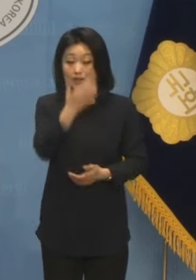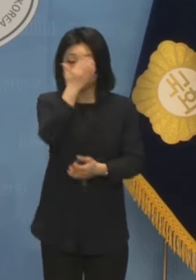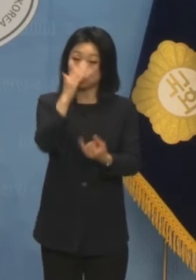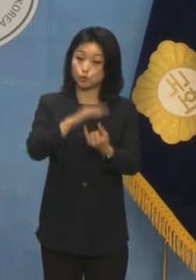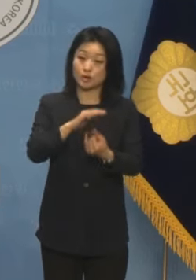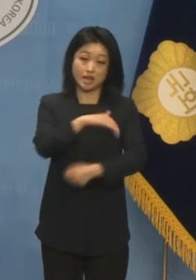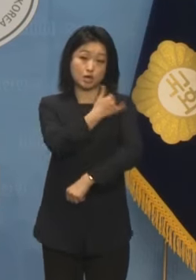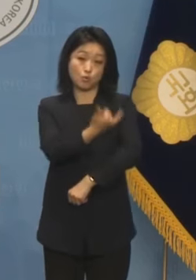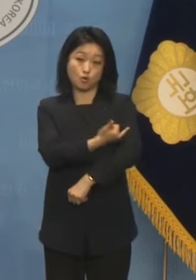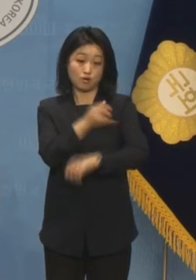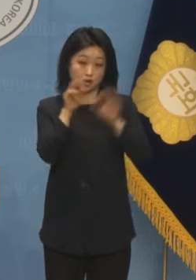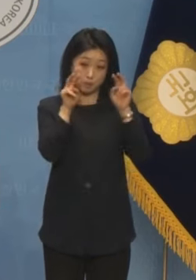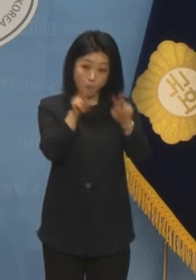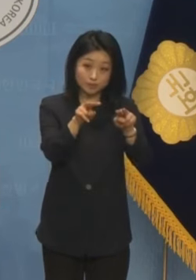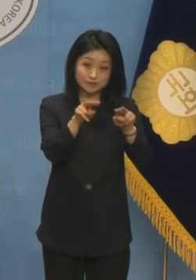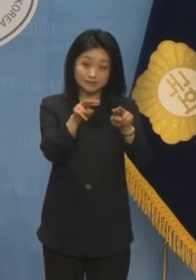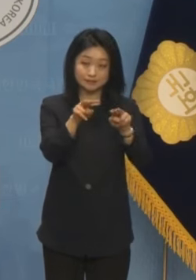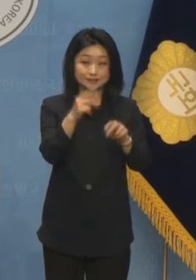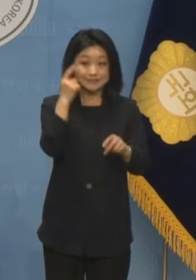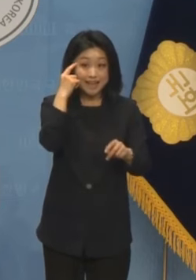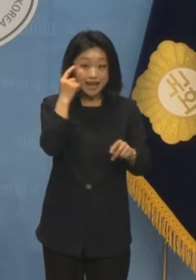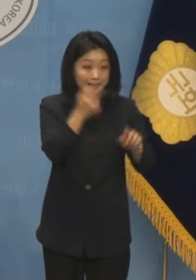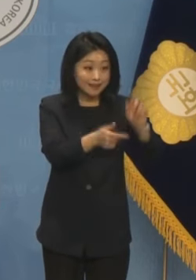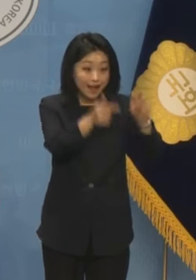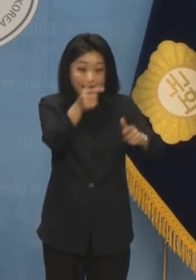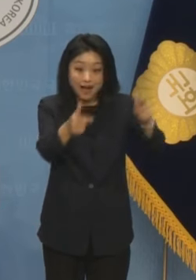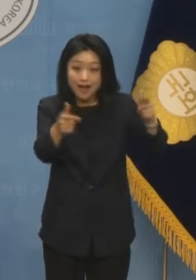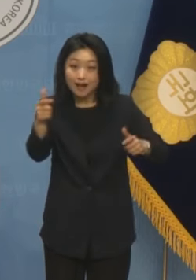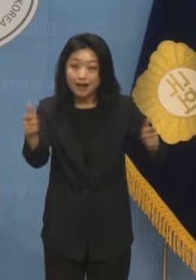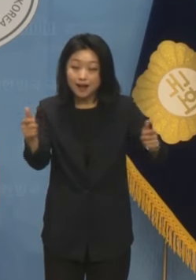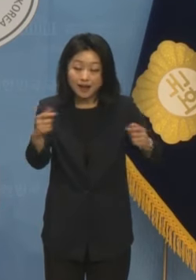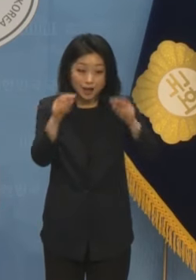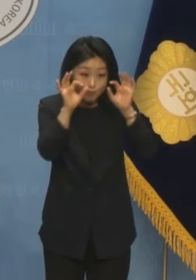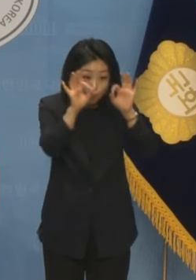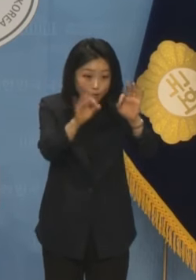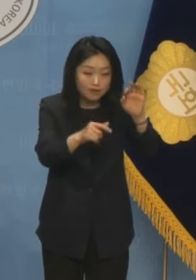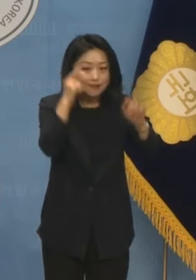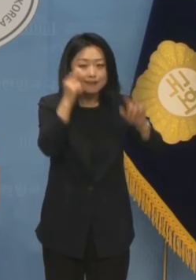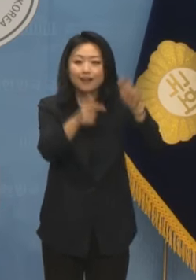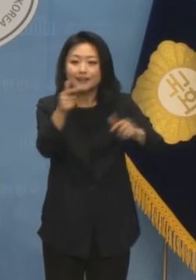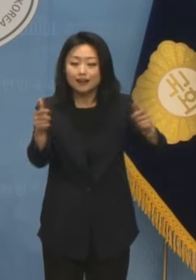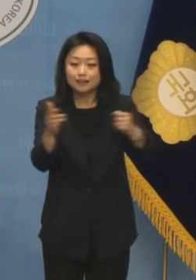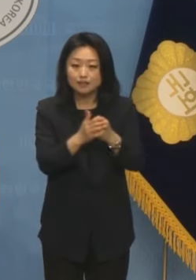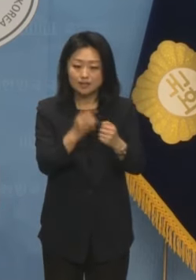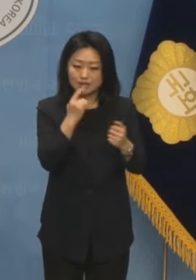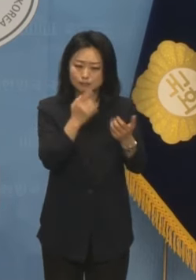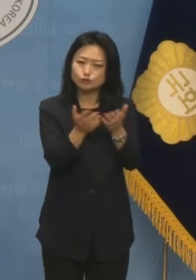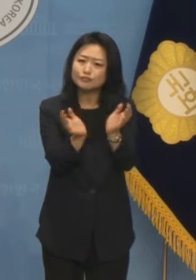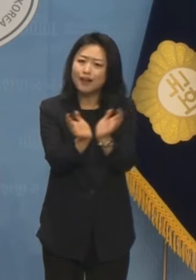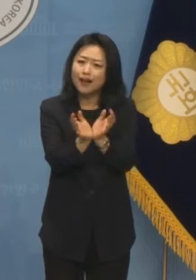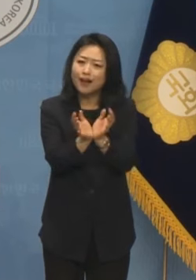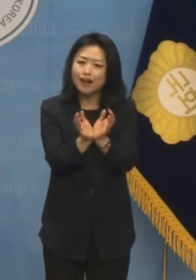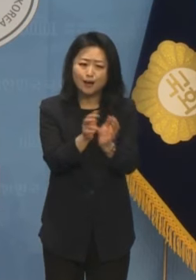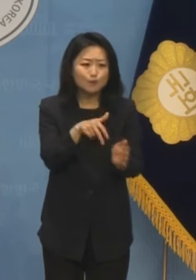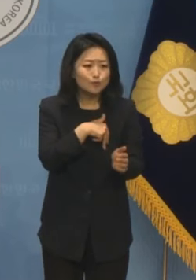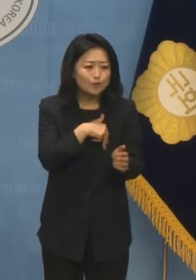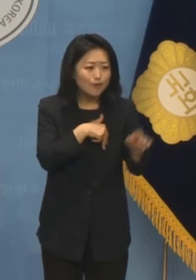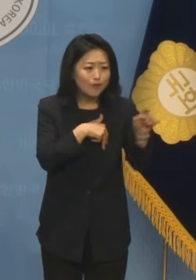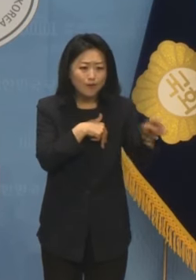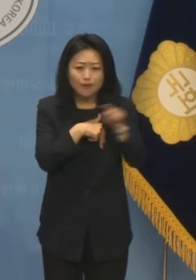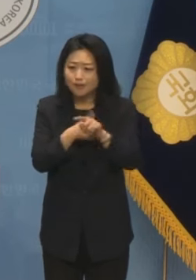청소년의 인권을 바라보는 시각이 이렇게 제각각인데 과연 민주당에서 얼마나 의지를 다지고